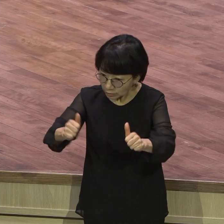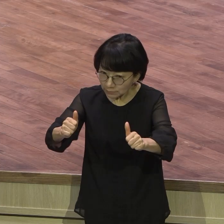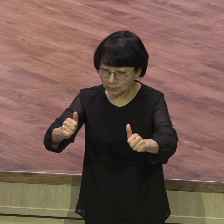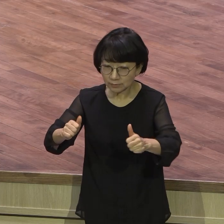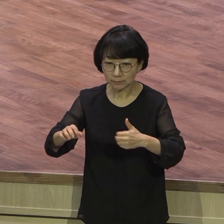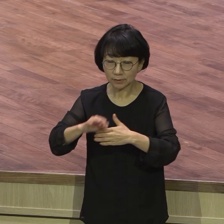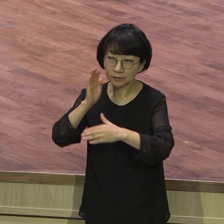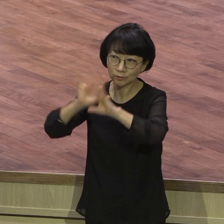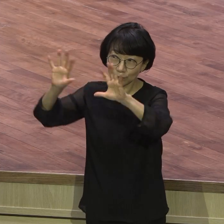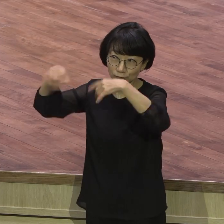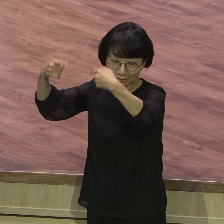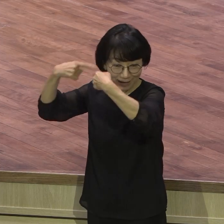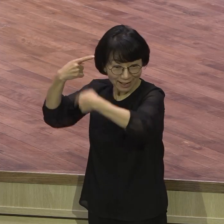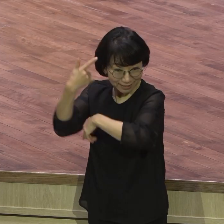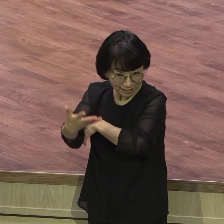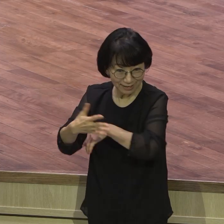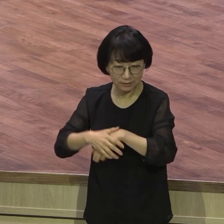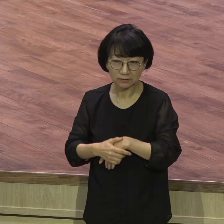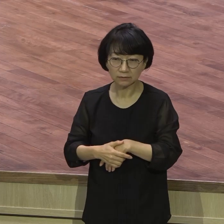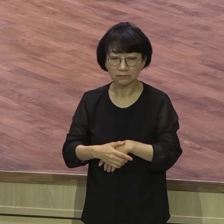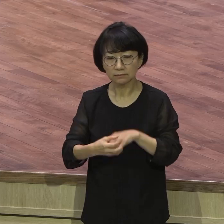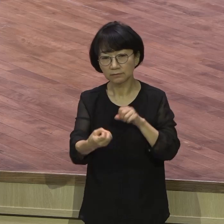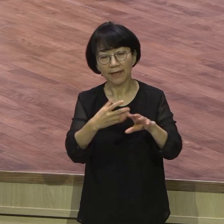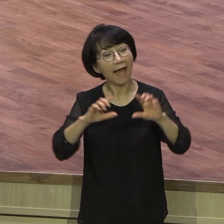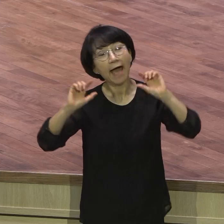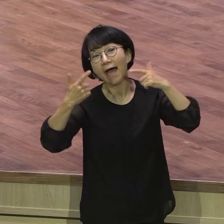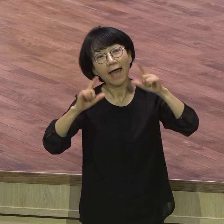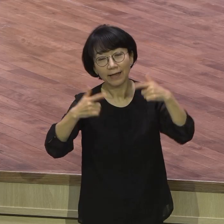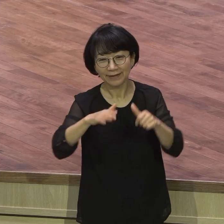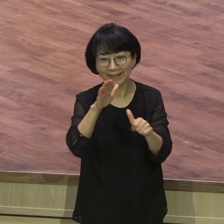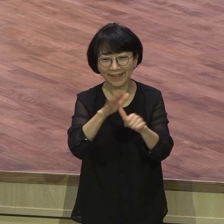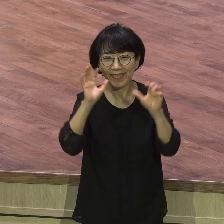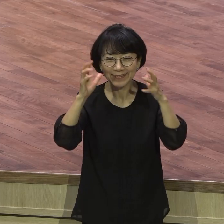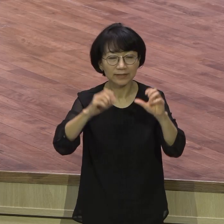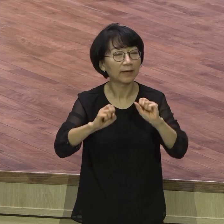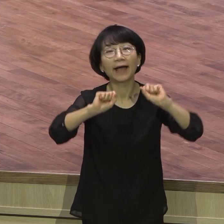아이들은 뭐랬요 아니야 그랬어요 이렇게 얘기다